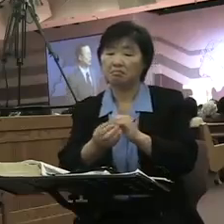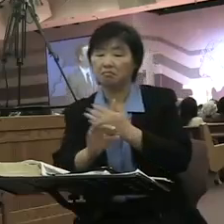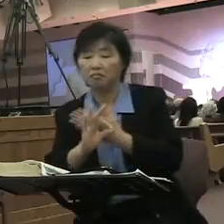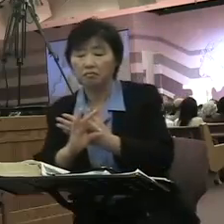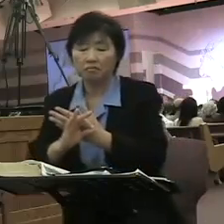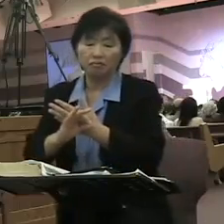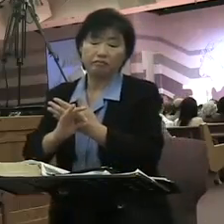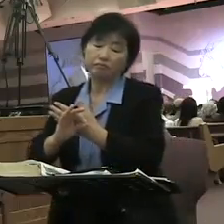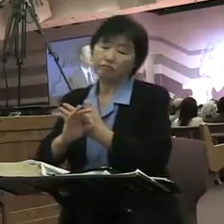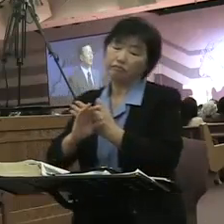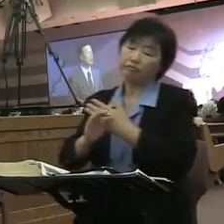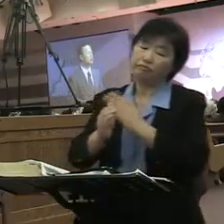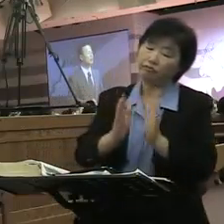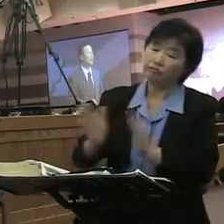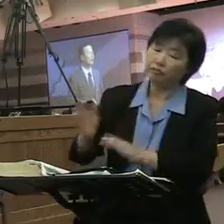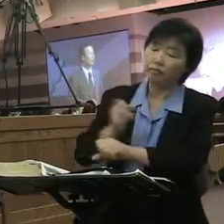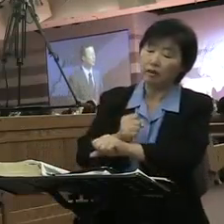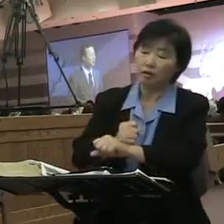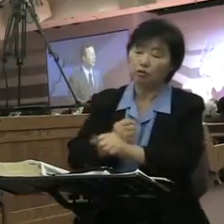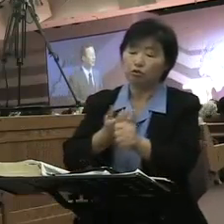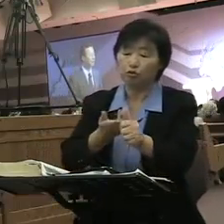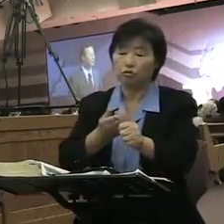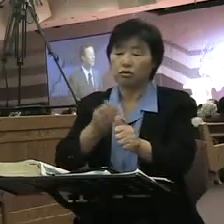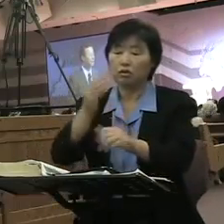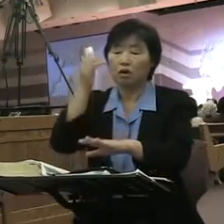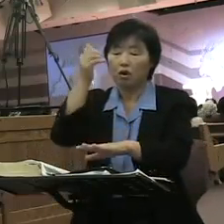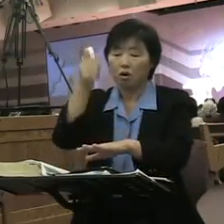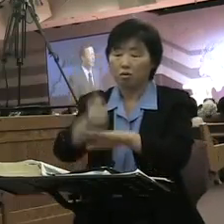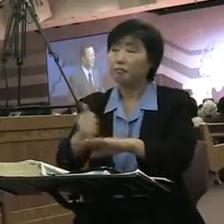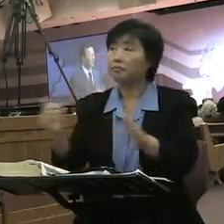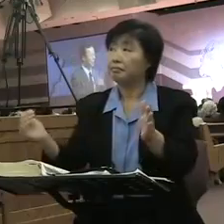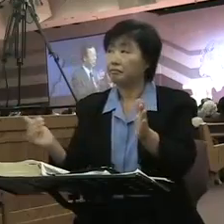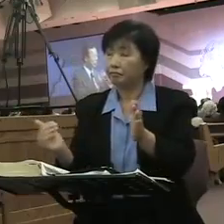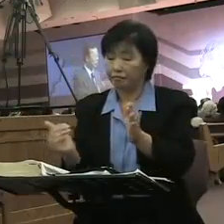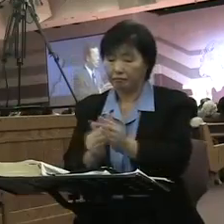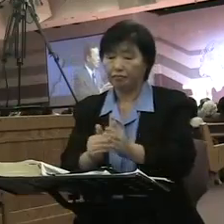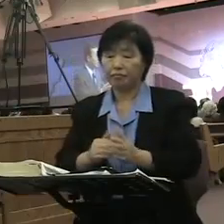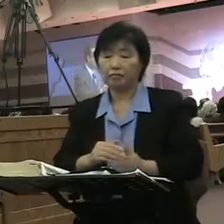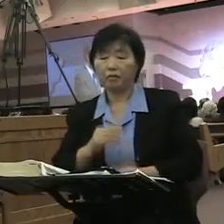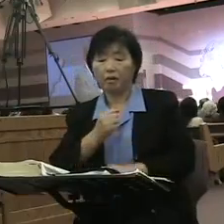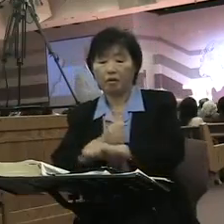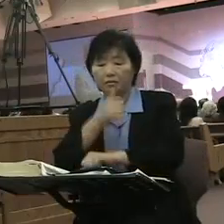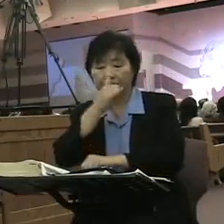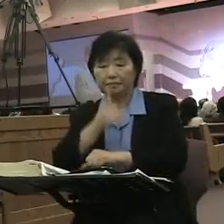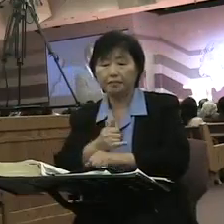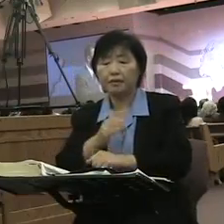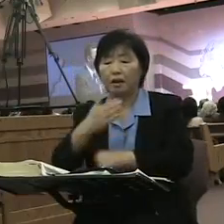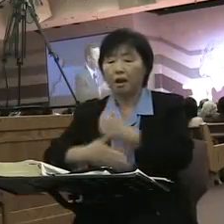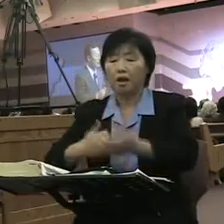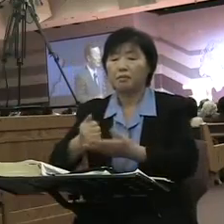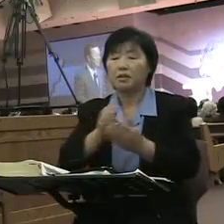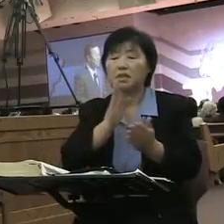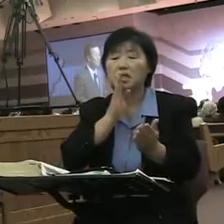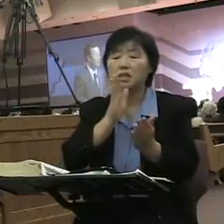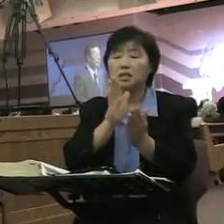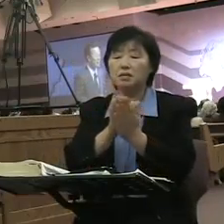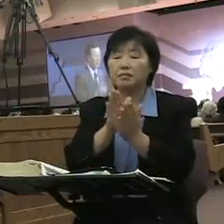말씀이라고 우리는 결론을 내릴 수밖에 없습니다. 하나님이 친히